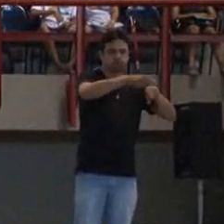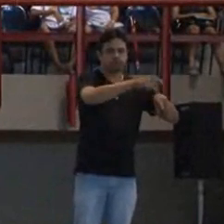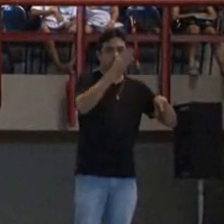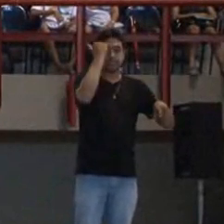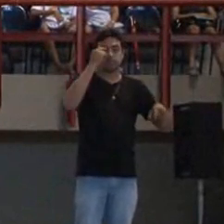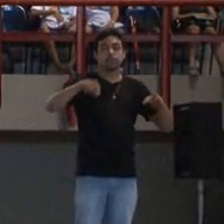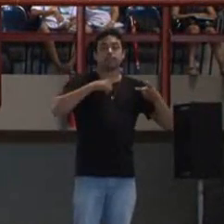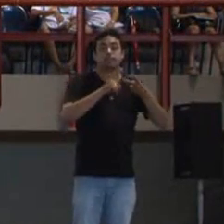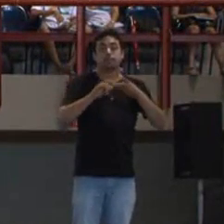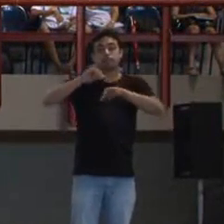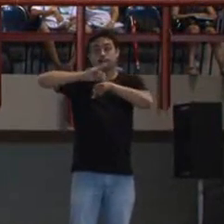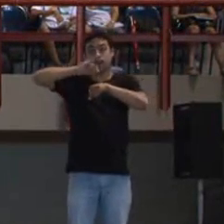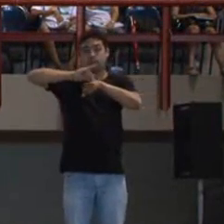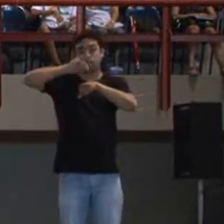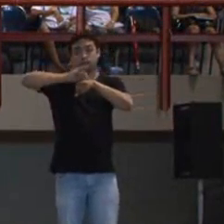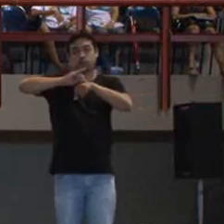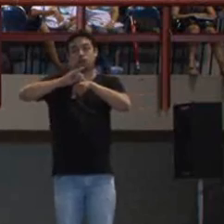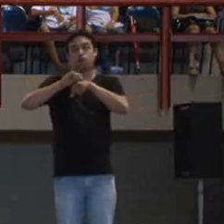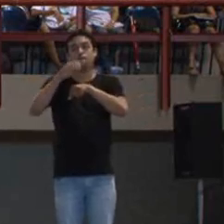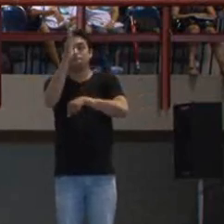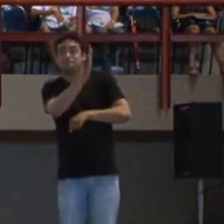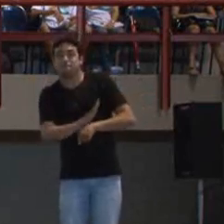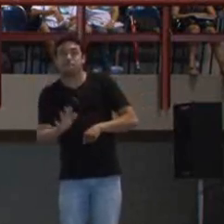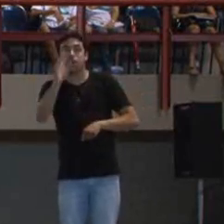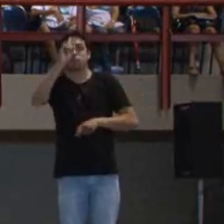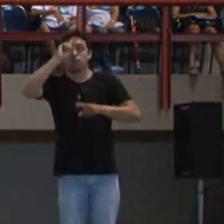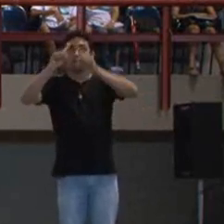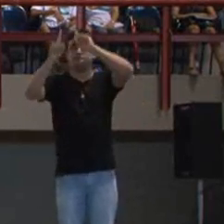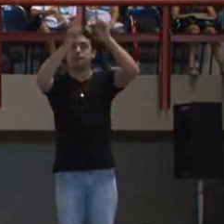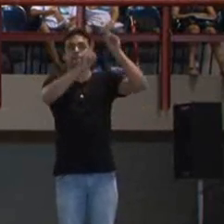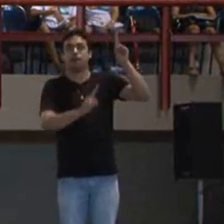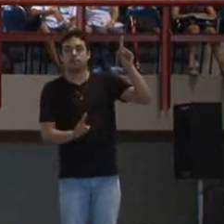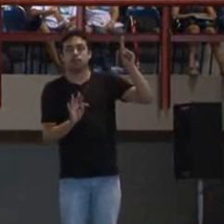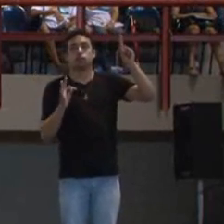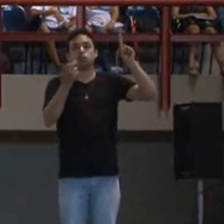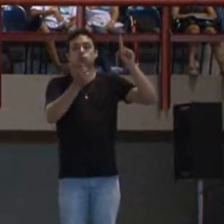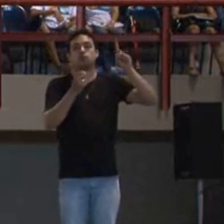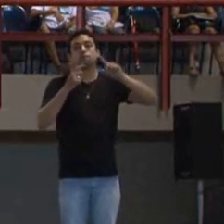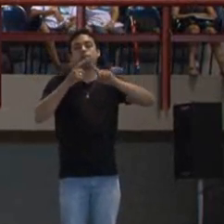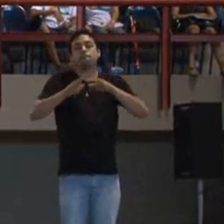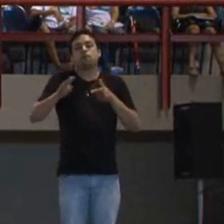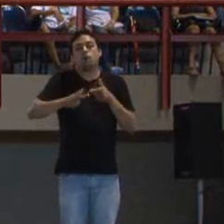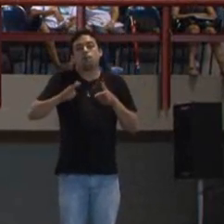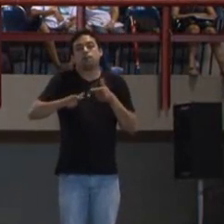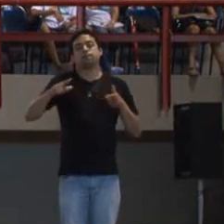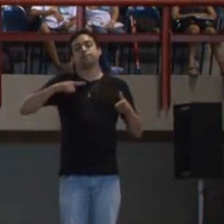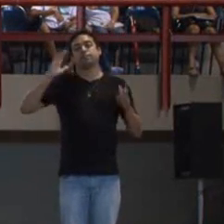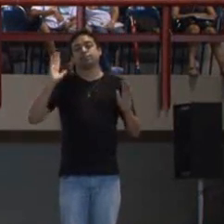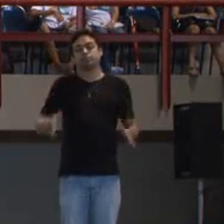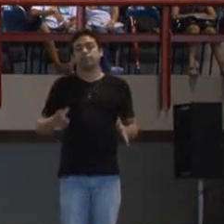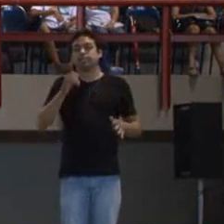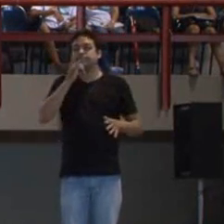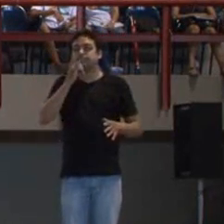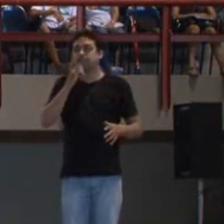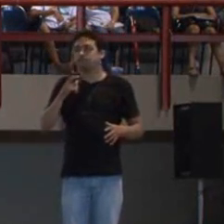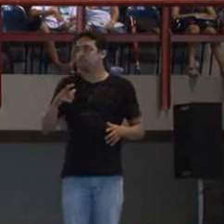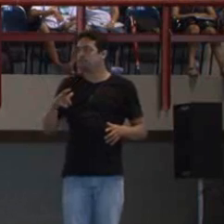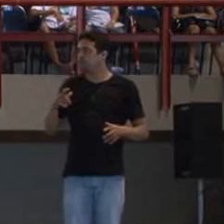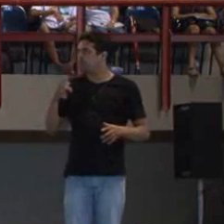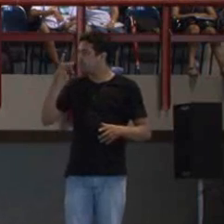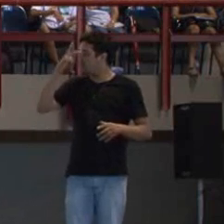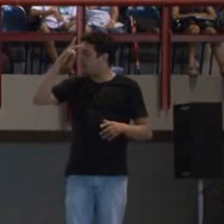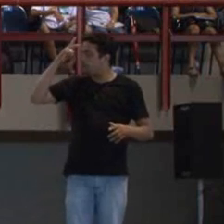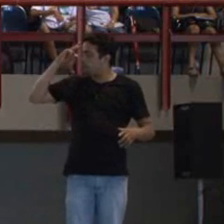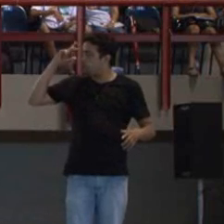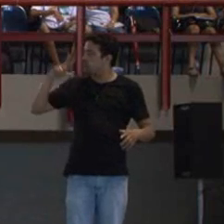dominar a capital e, consequentemente, o Brasil como um todo. Só que aí tem um problema. todo mundo já ouviu falar daquela entradinha